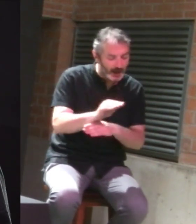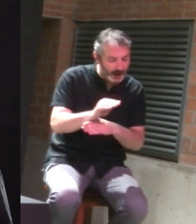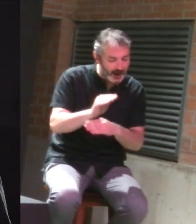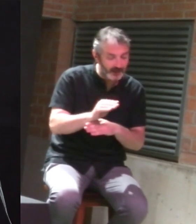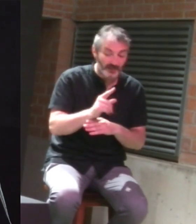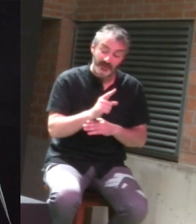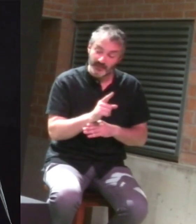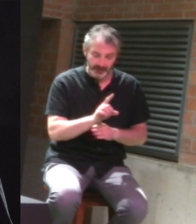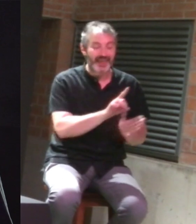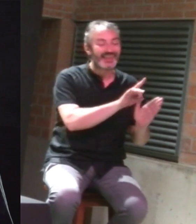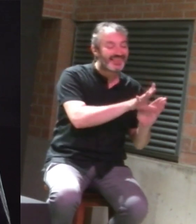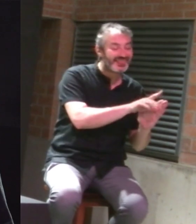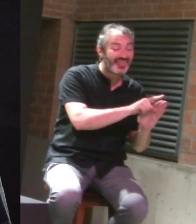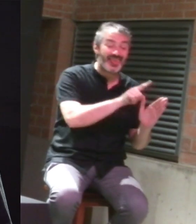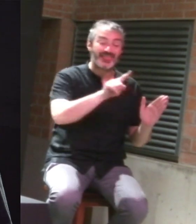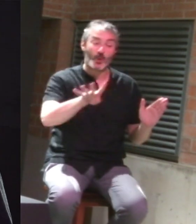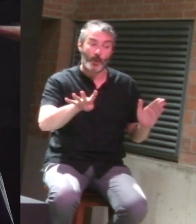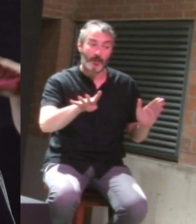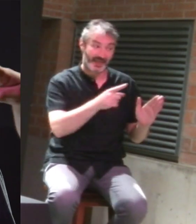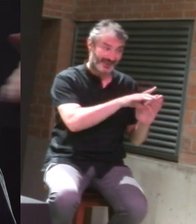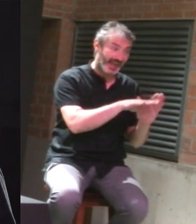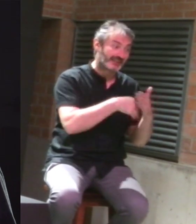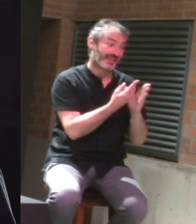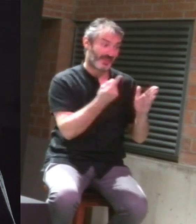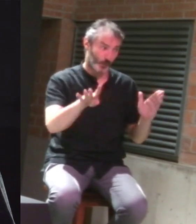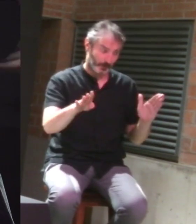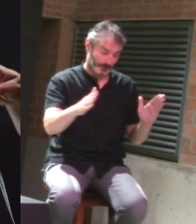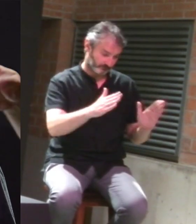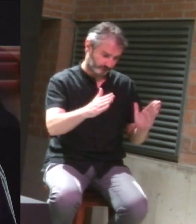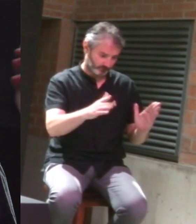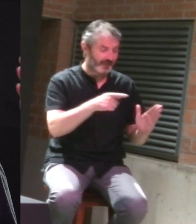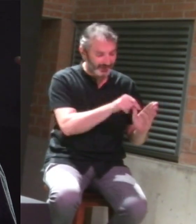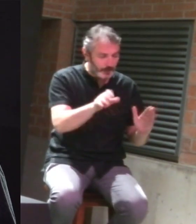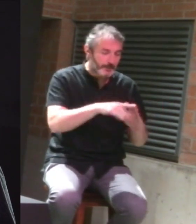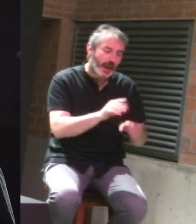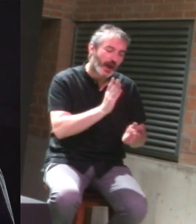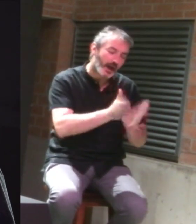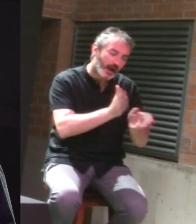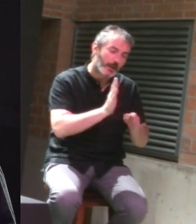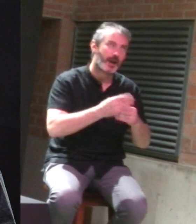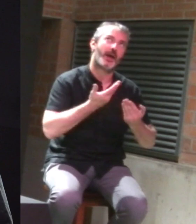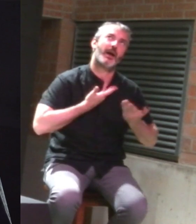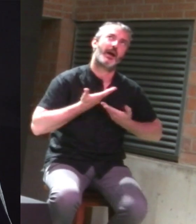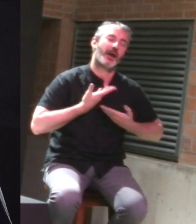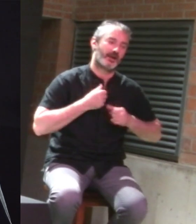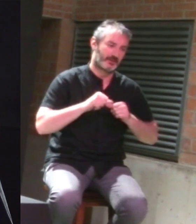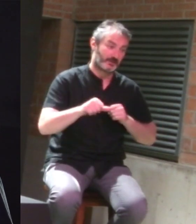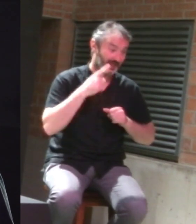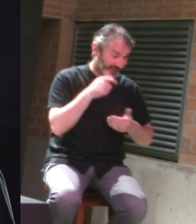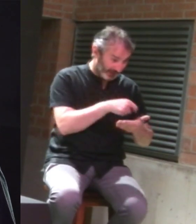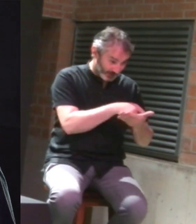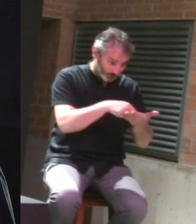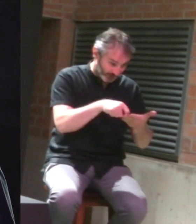más o menos era entre los 15 y los 19 años, cuando el comportamiento de los salarios ponía en evidencia una